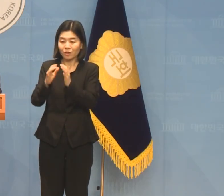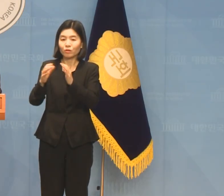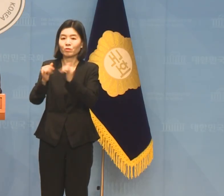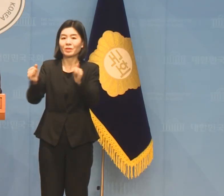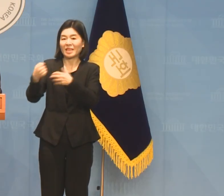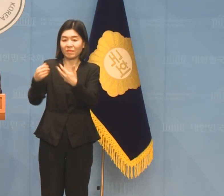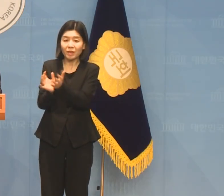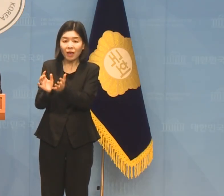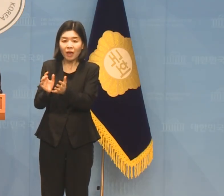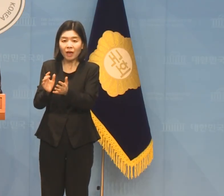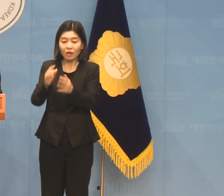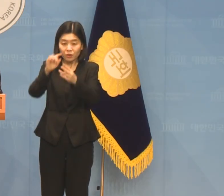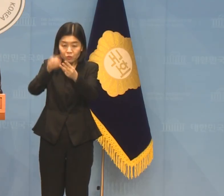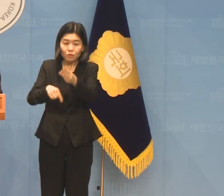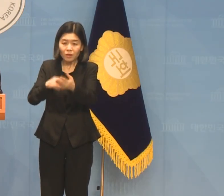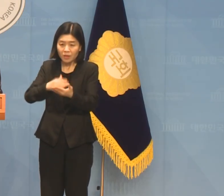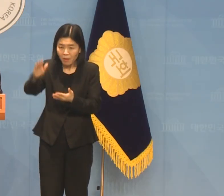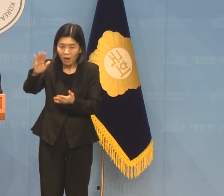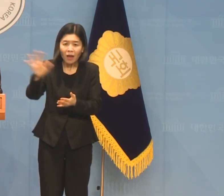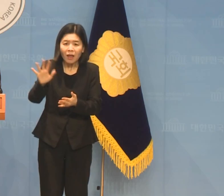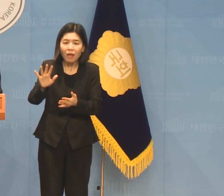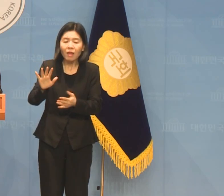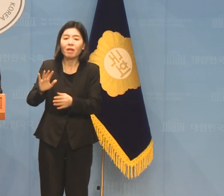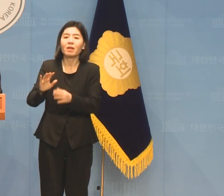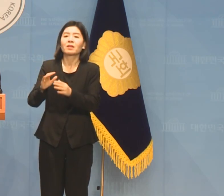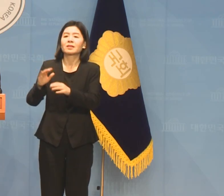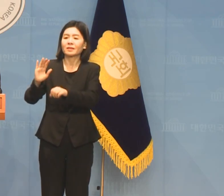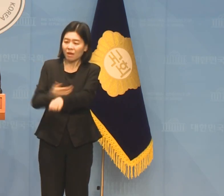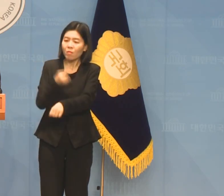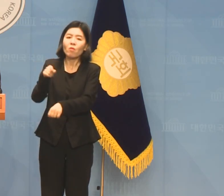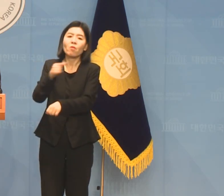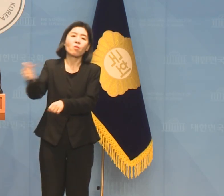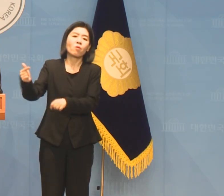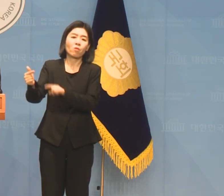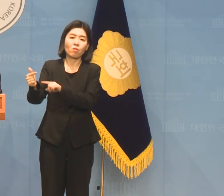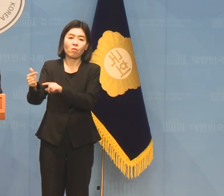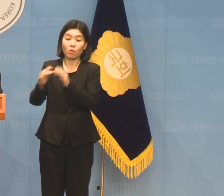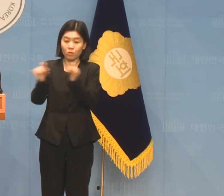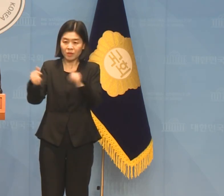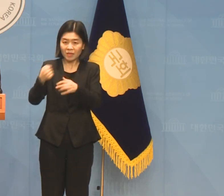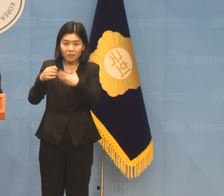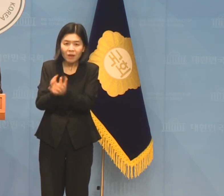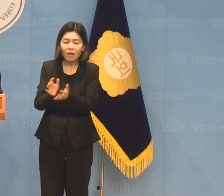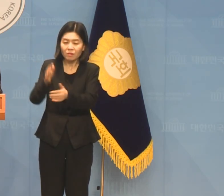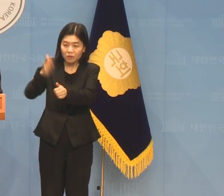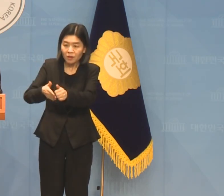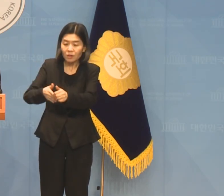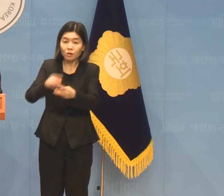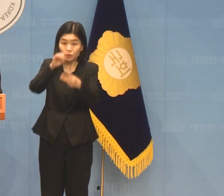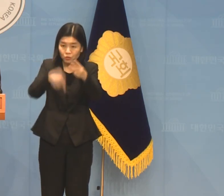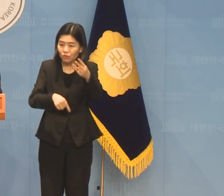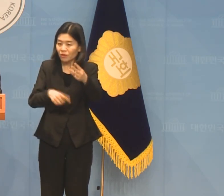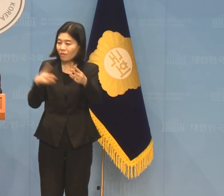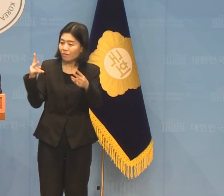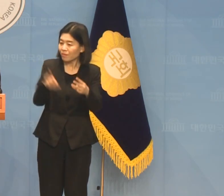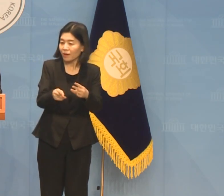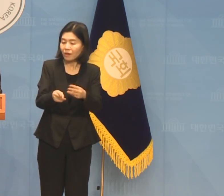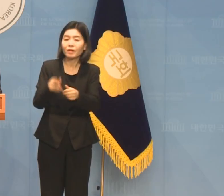국민의힘의 책임도 막중합니다. 지금이라도 국민의힘은 윤석열과 절연하십시오.